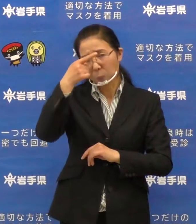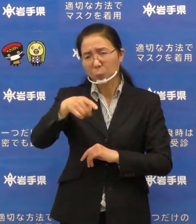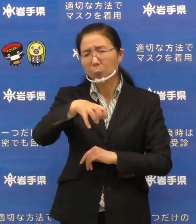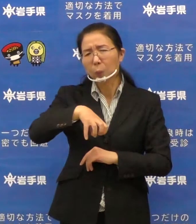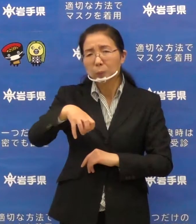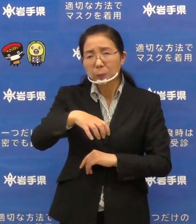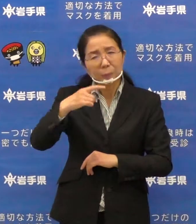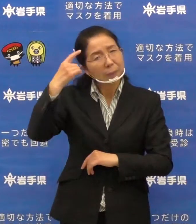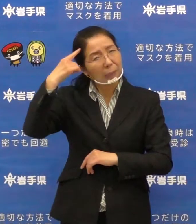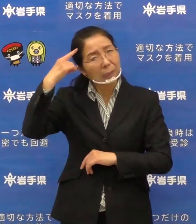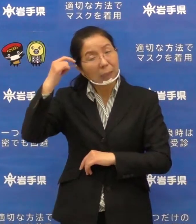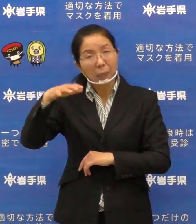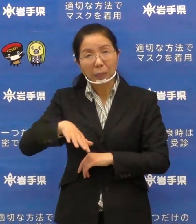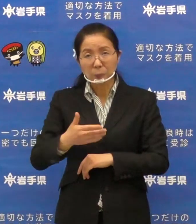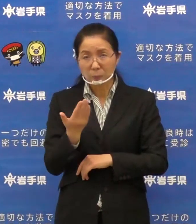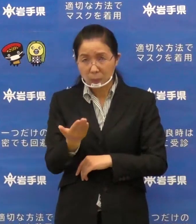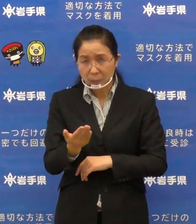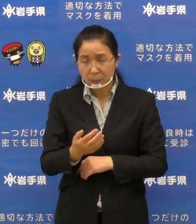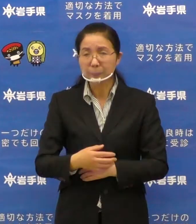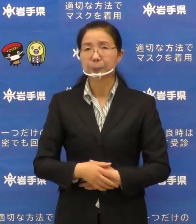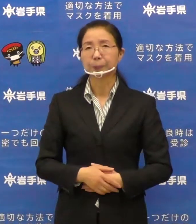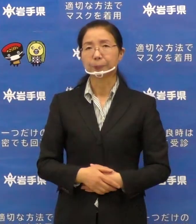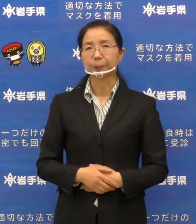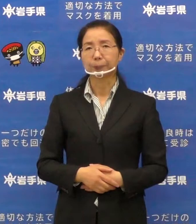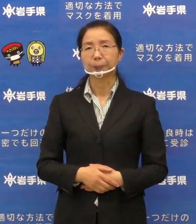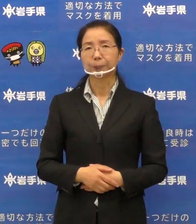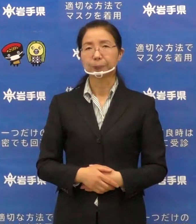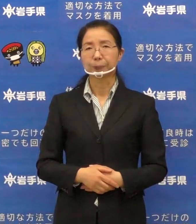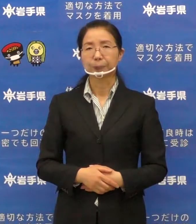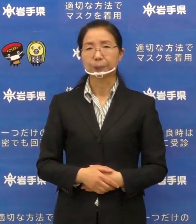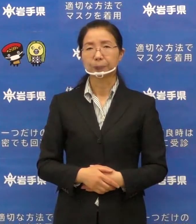今お考えがありましたら教えてください。